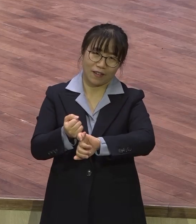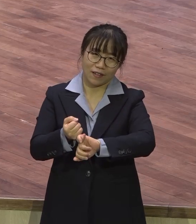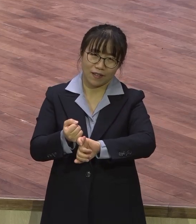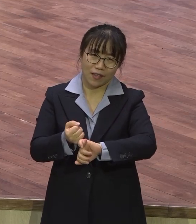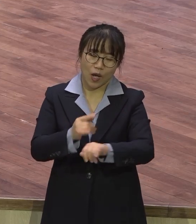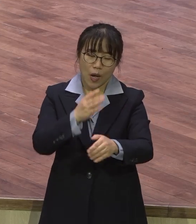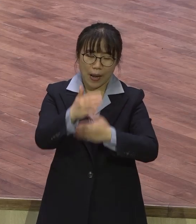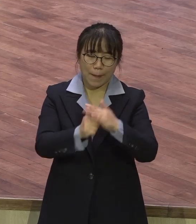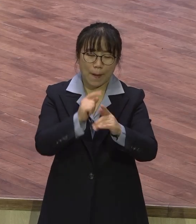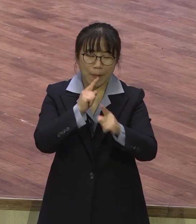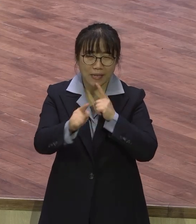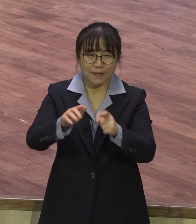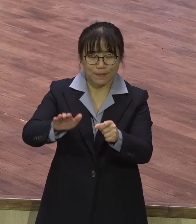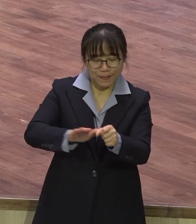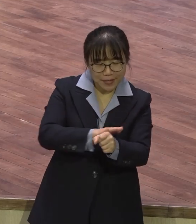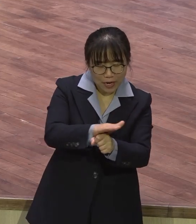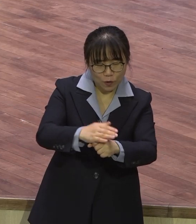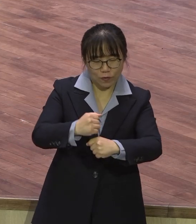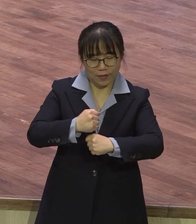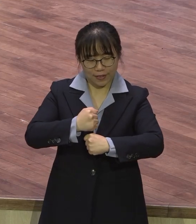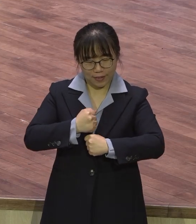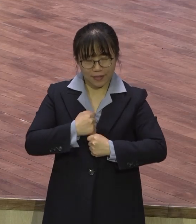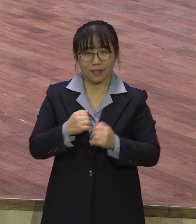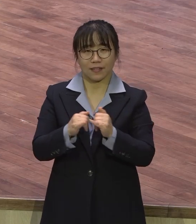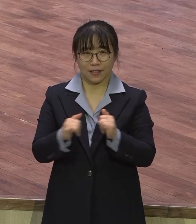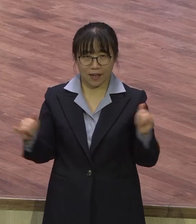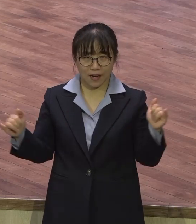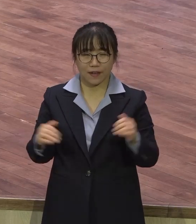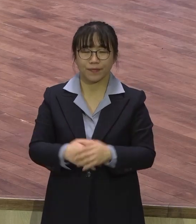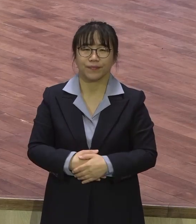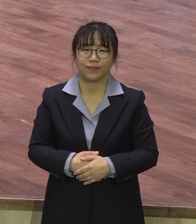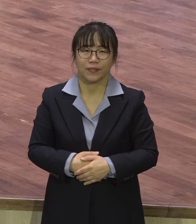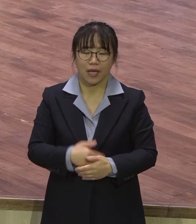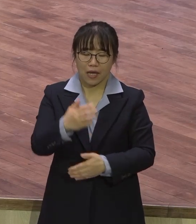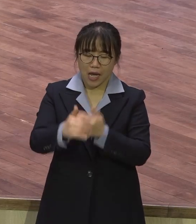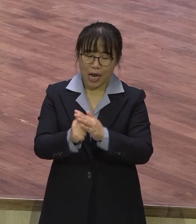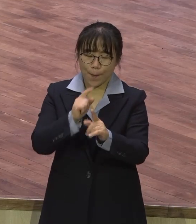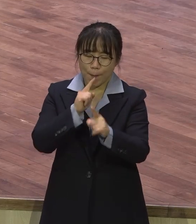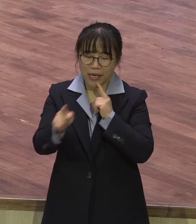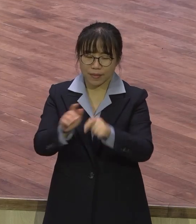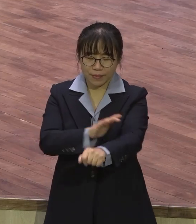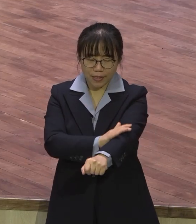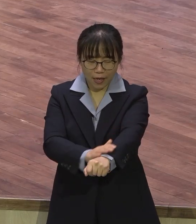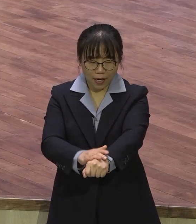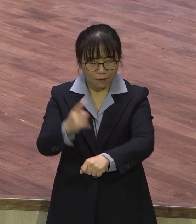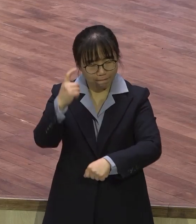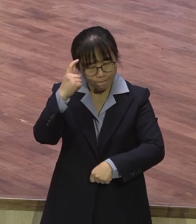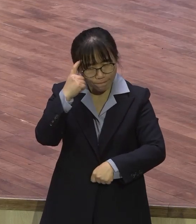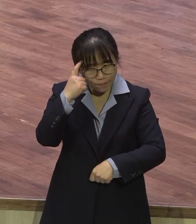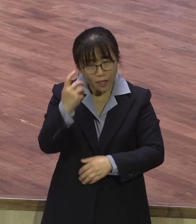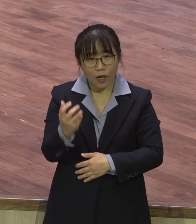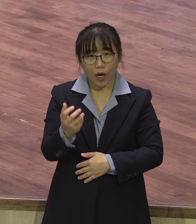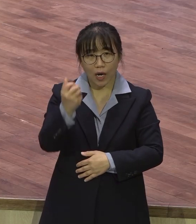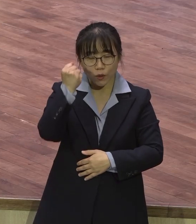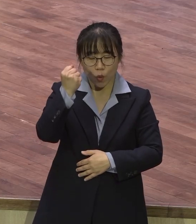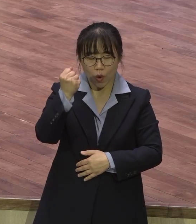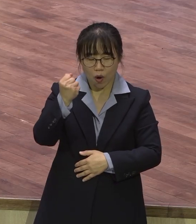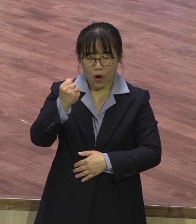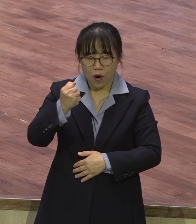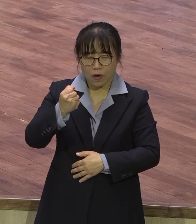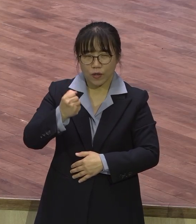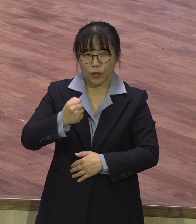어떻게 다 지키겠어요 우리가 그 말씀을 묵상하고 그만두고 살고 흉내만